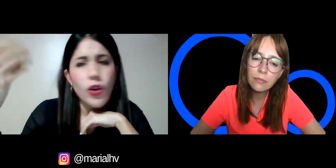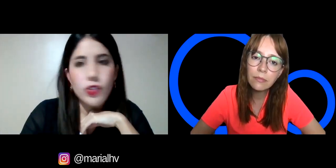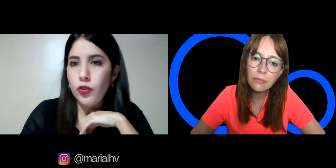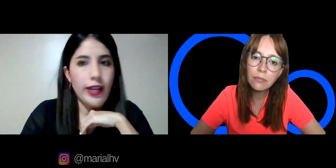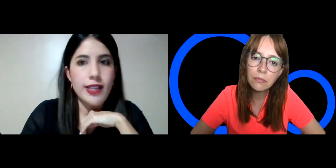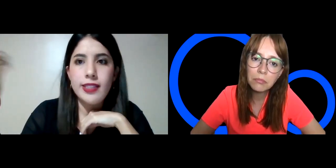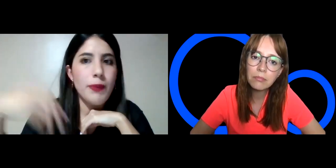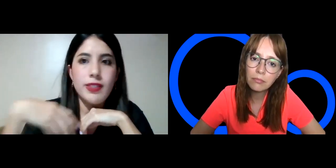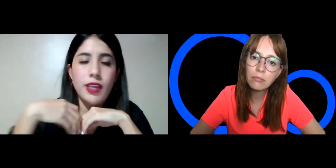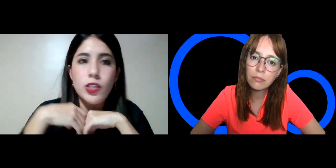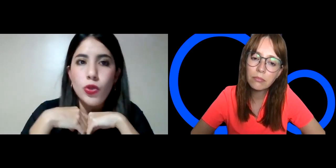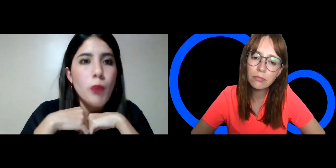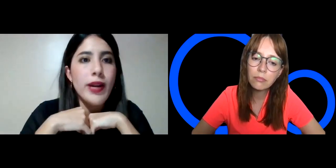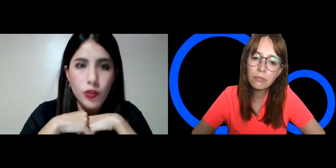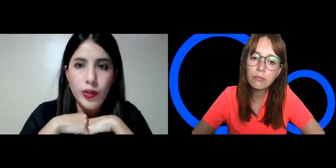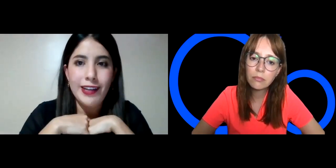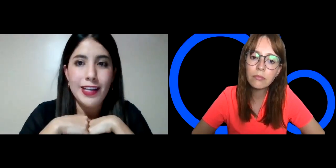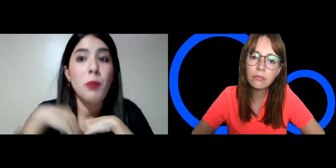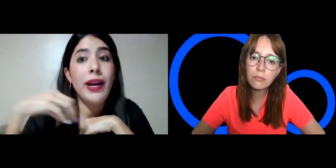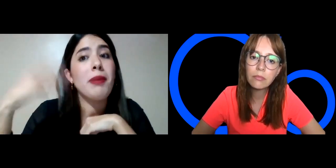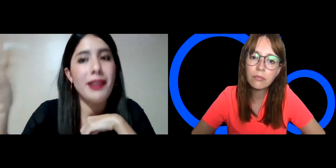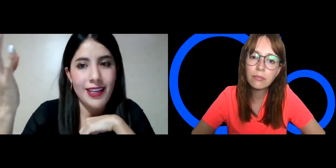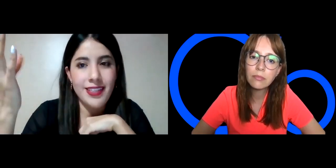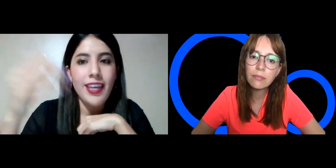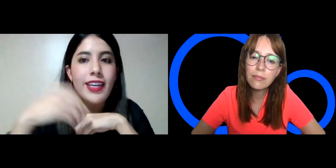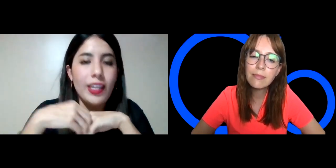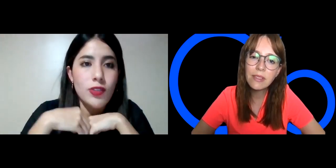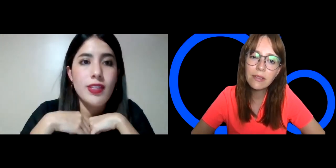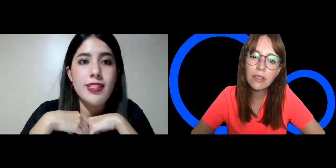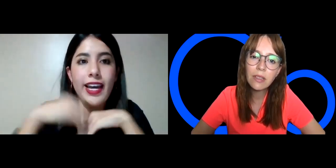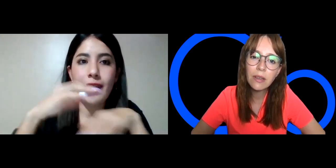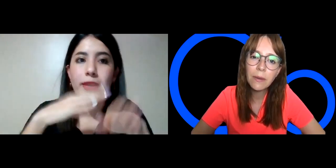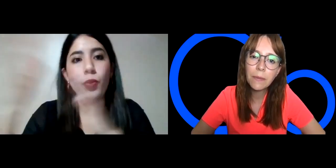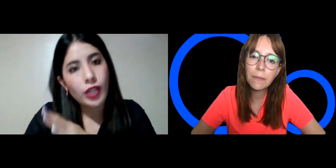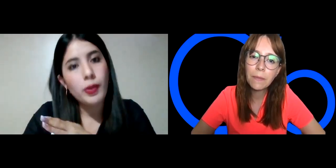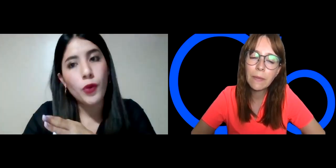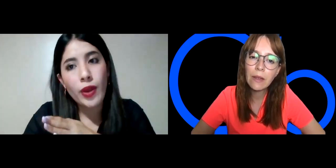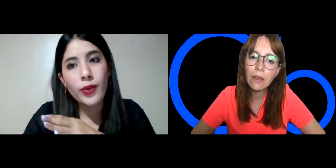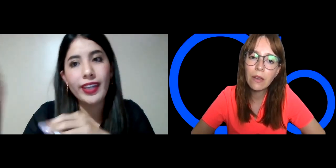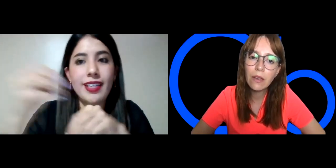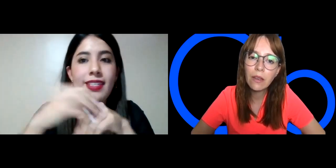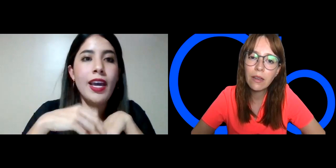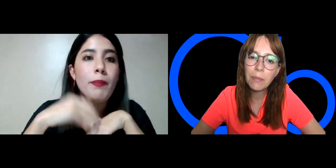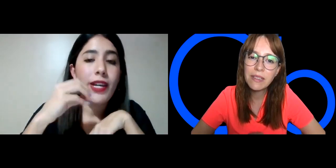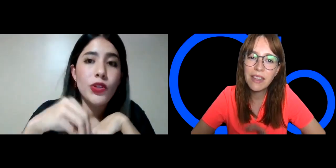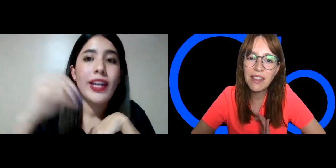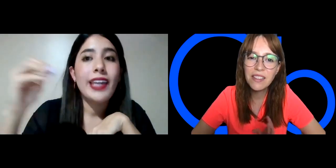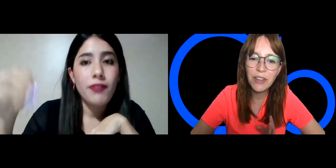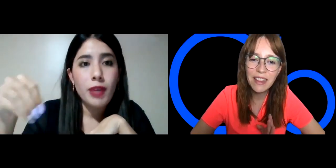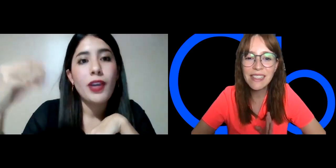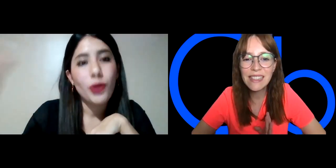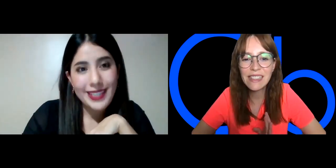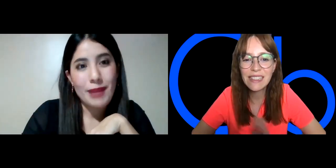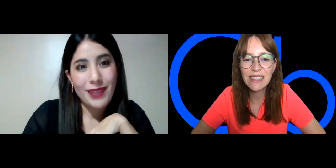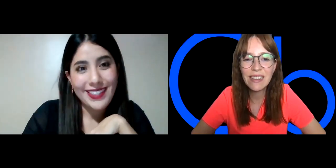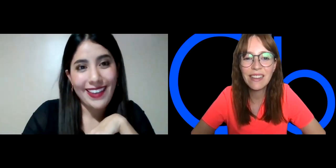No la sufre, las discapacidades no son para sufrirlas, son para vivirlas. Y entonces ahí viene un término nuevo que es persona que